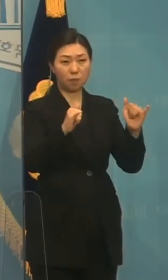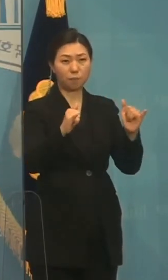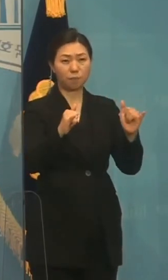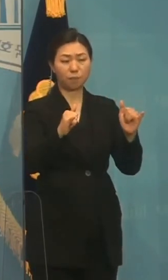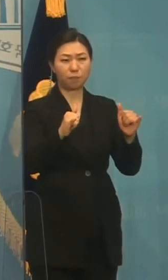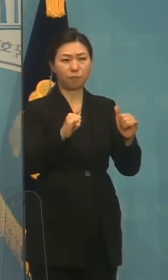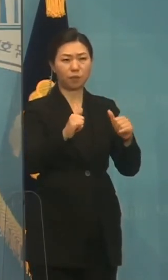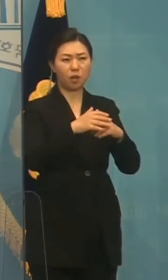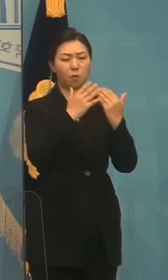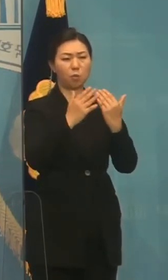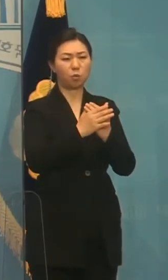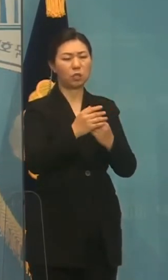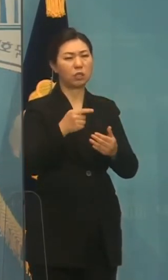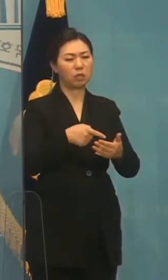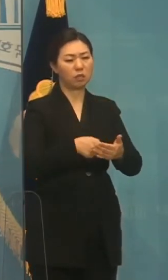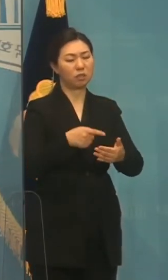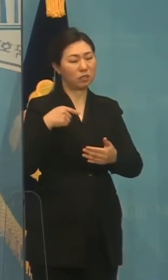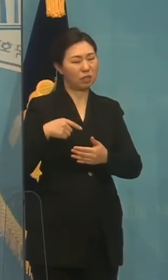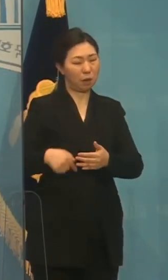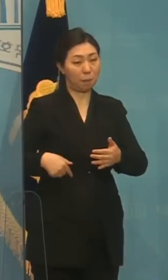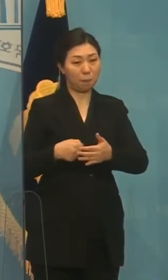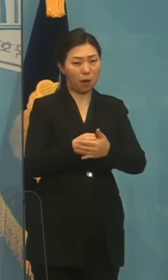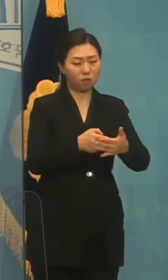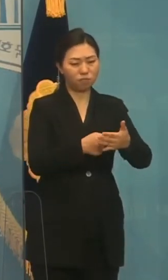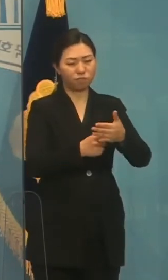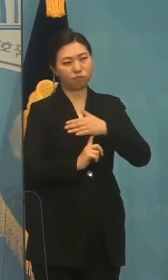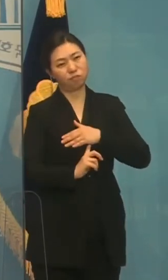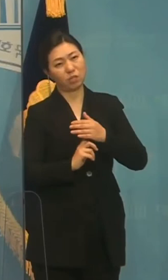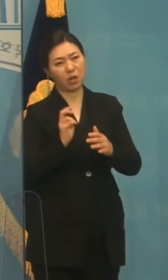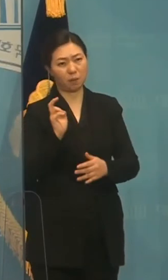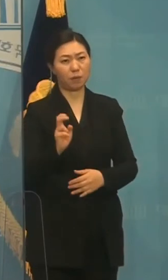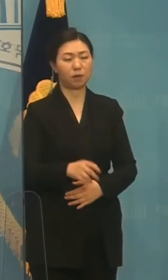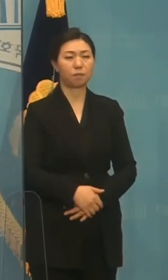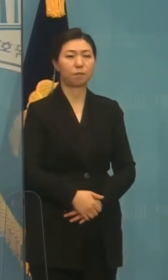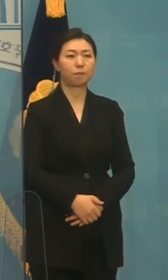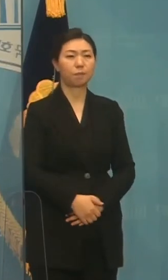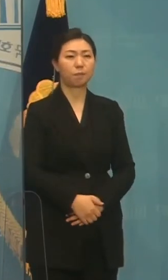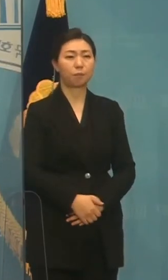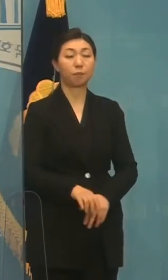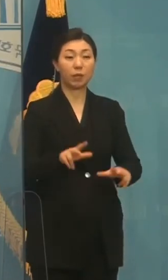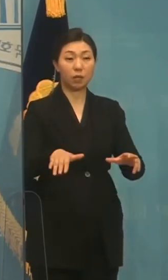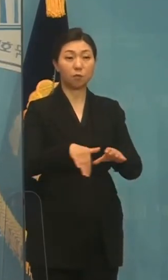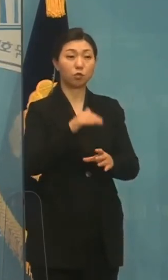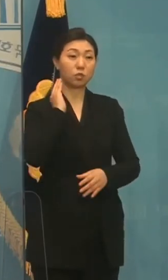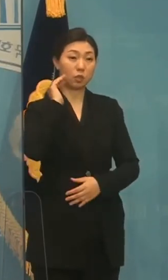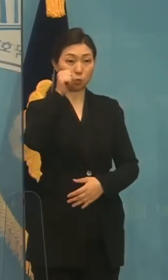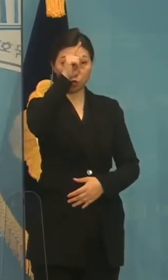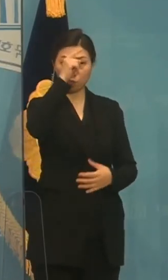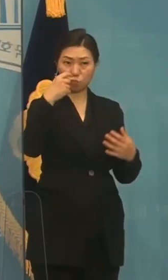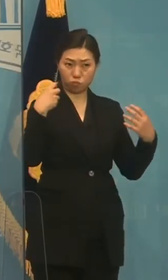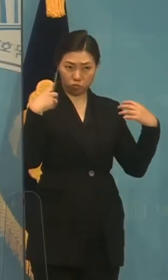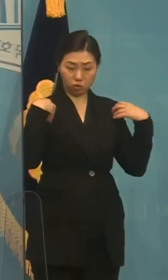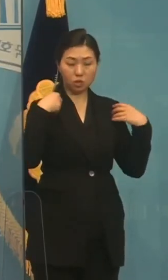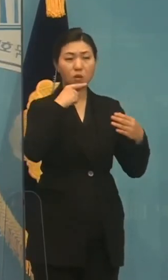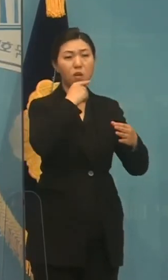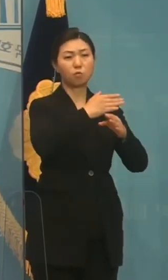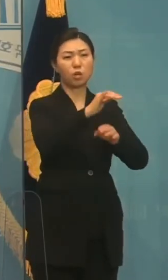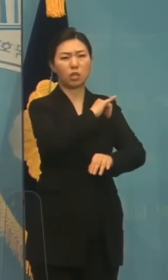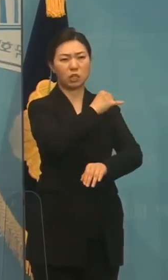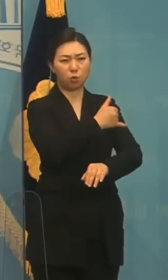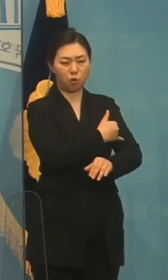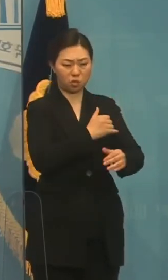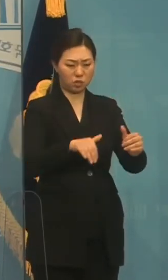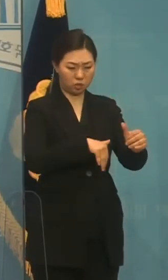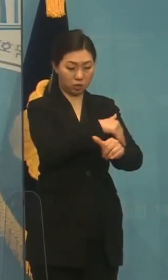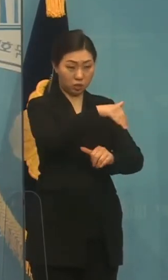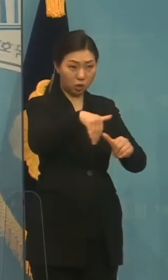의혹을 꺾는 선전용으로 악용될 것입니다. 지금 문재인 정부가 북한 인권 실상을